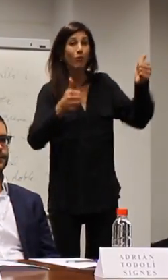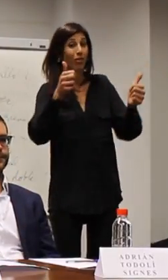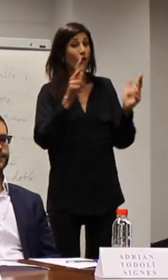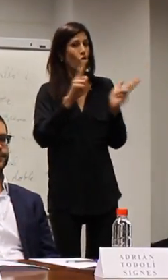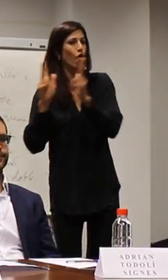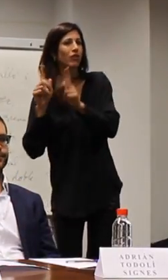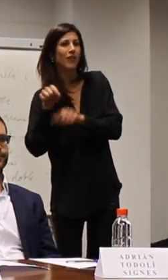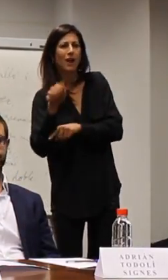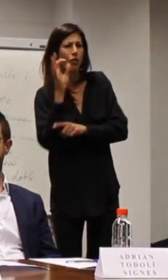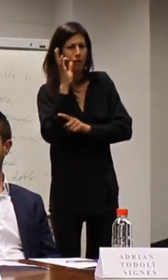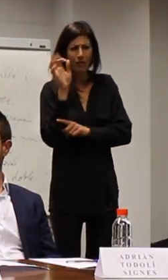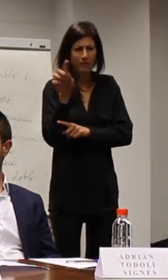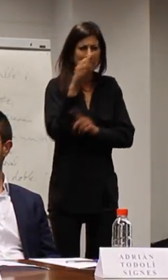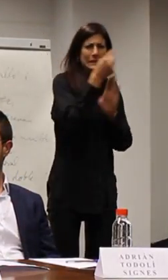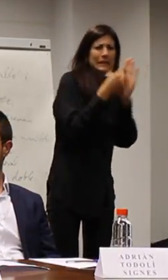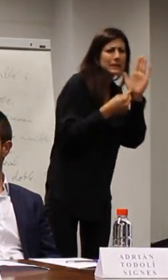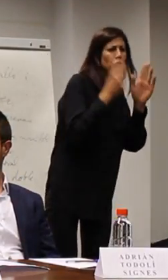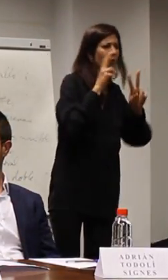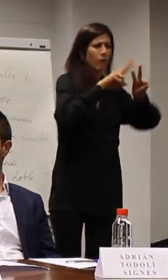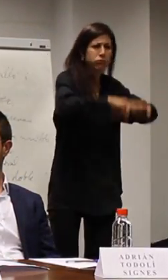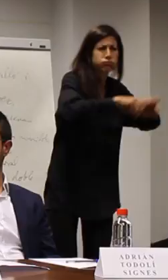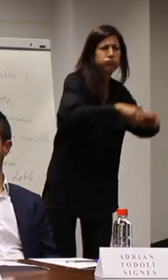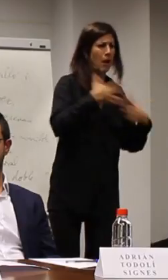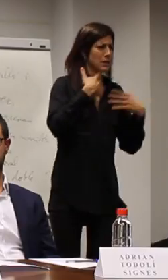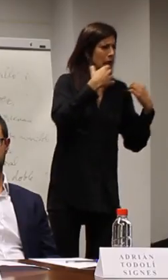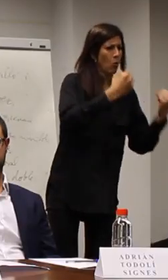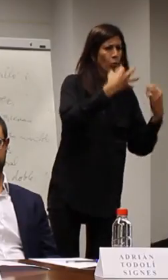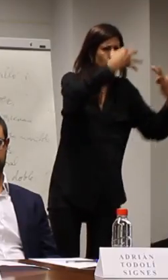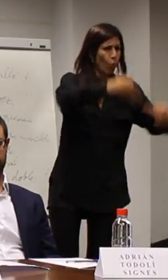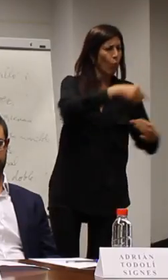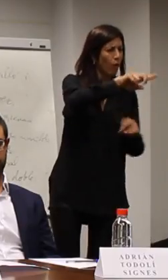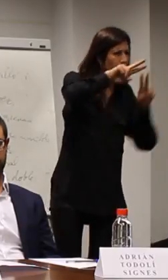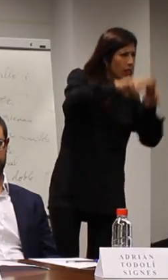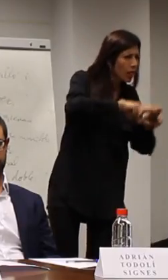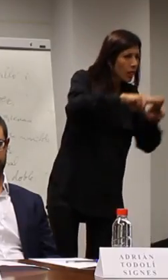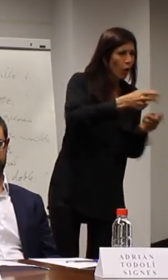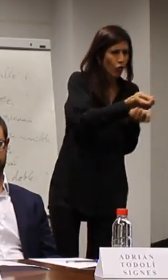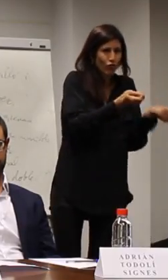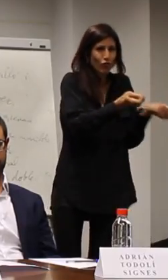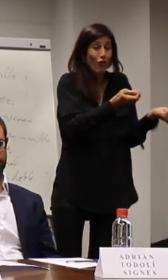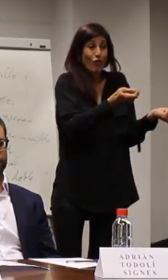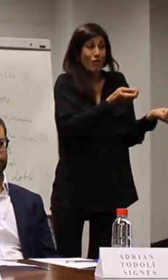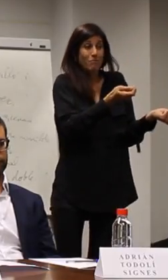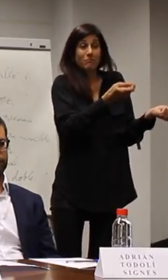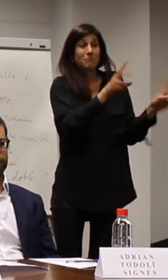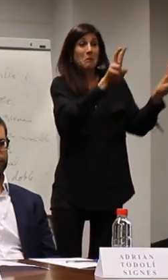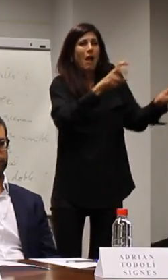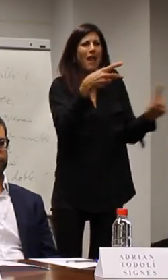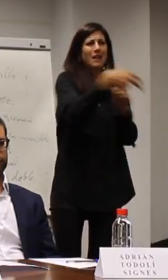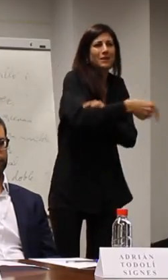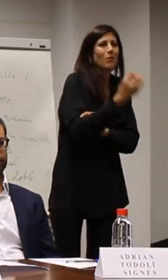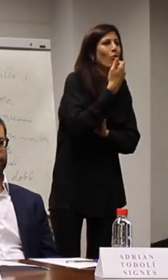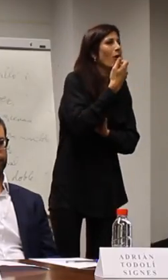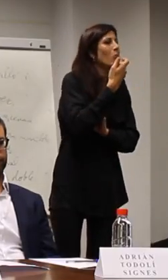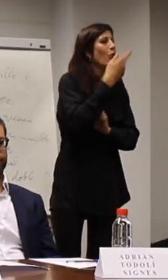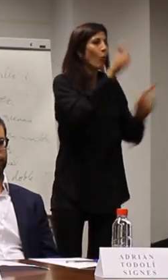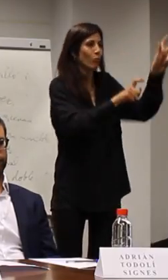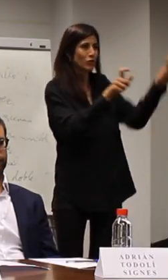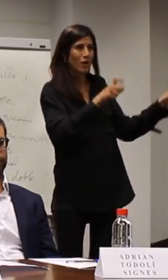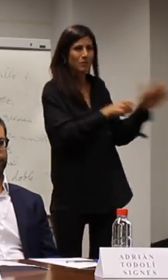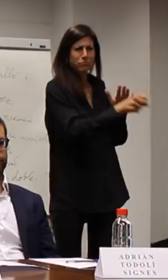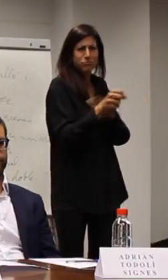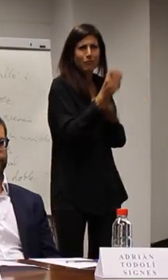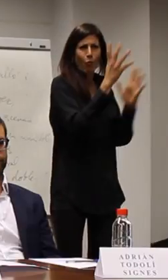que verificar que reúnen requisitos, salubridad, seguridad, etcétera, etcétera. Límites de pernocta,